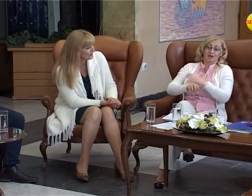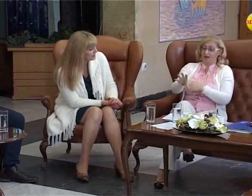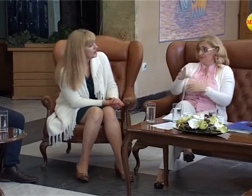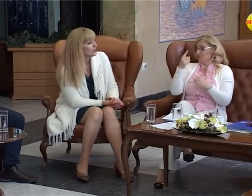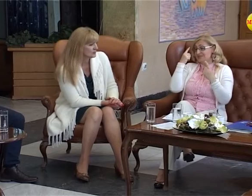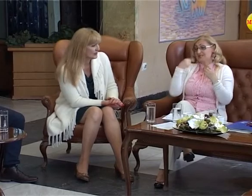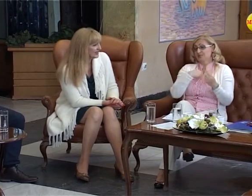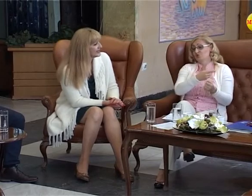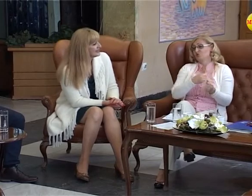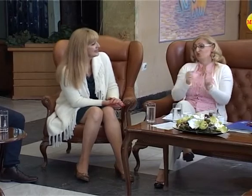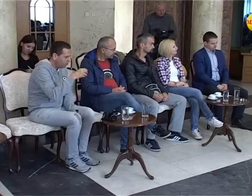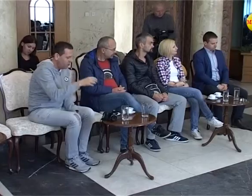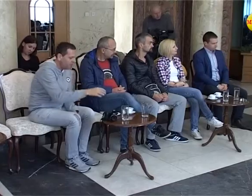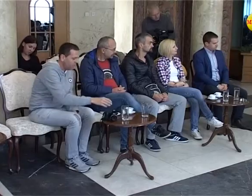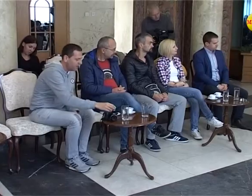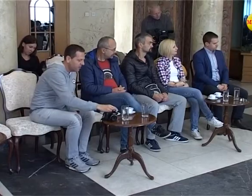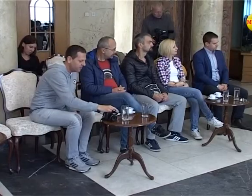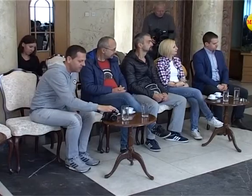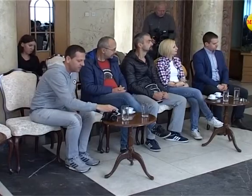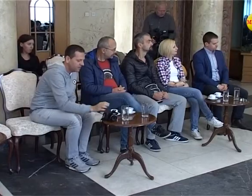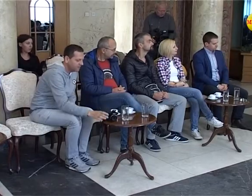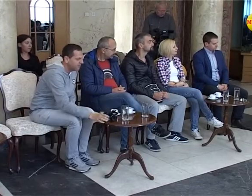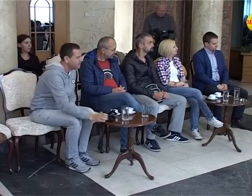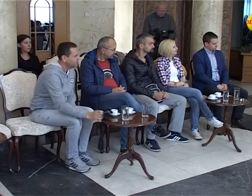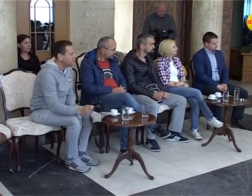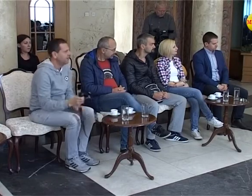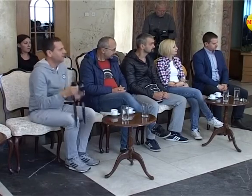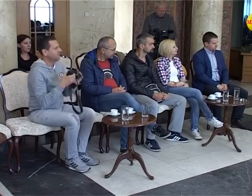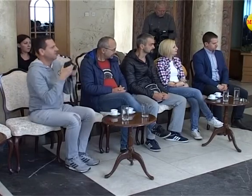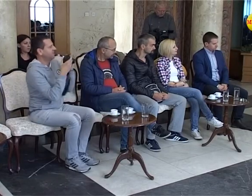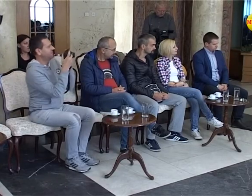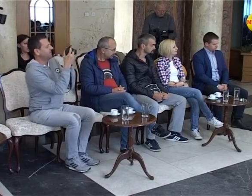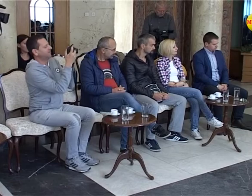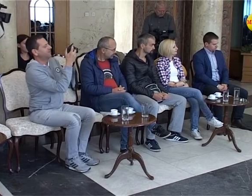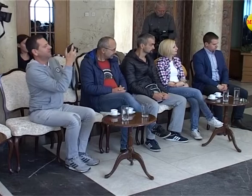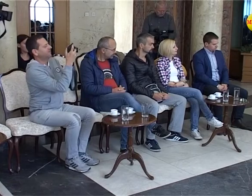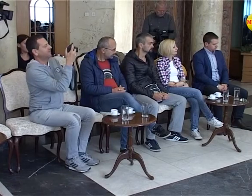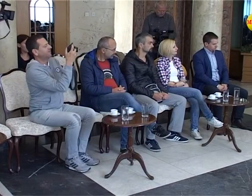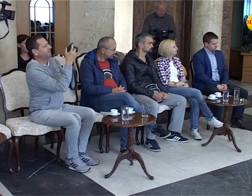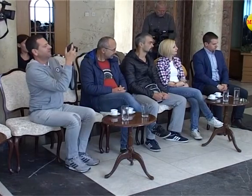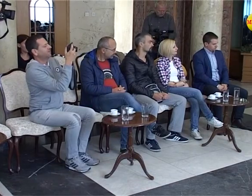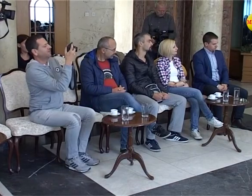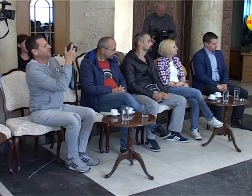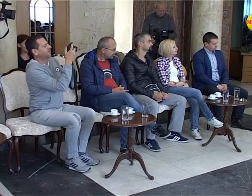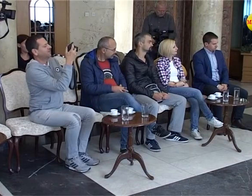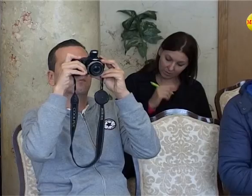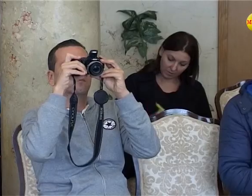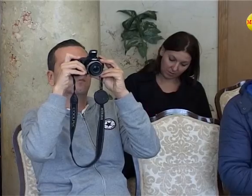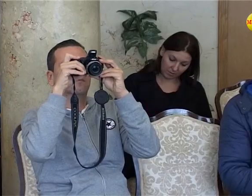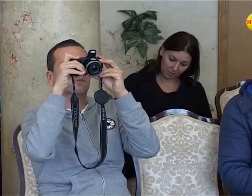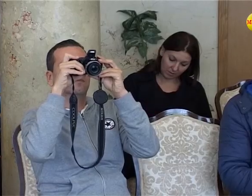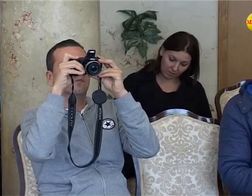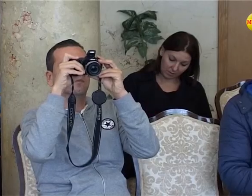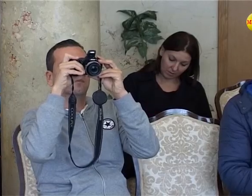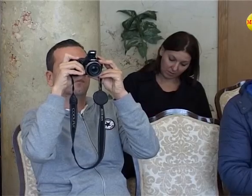se predstavnici ove zajednice susreću su nedostupnost informacija, loše obrazovanje koje uslovljava i slabo zapošljavanje, mahom